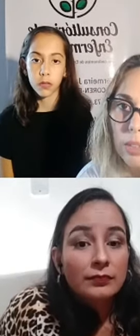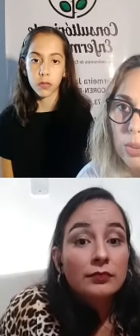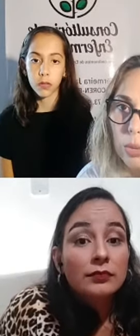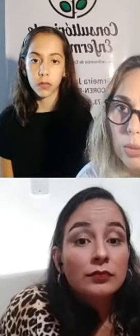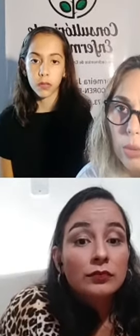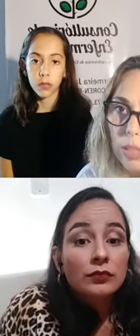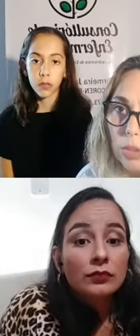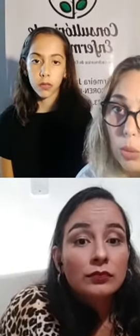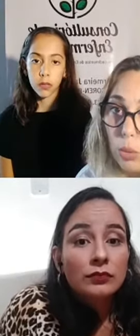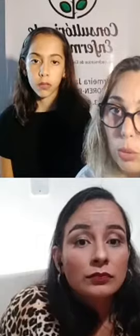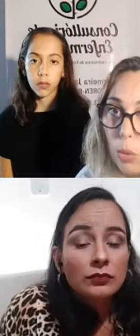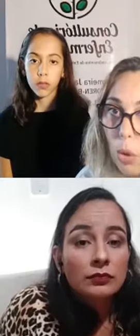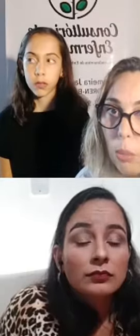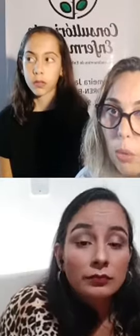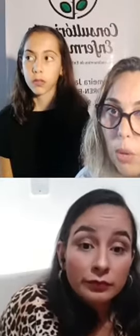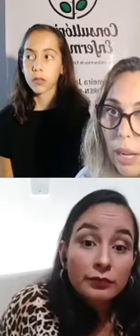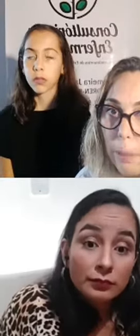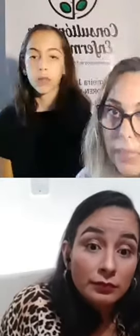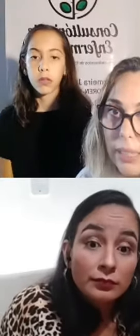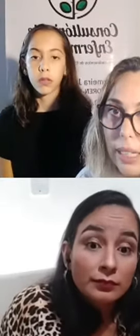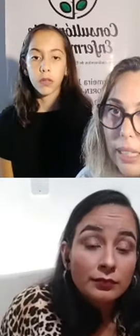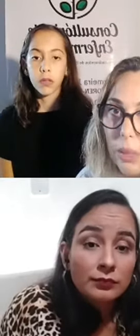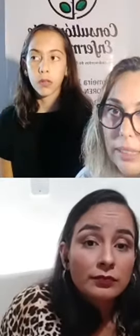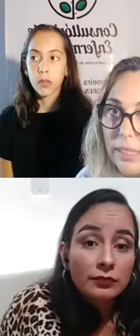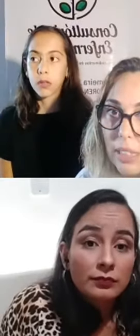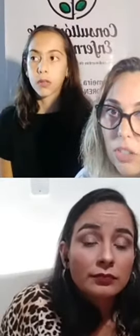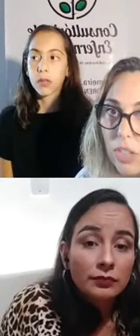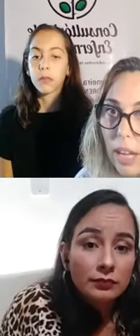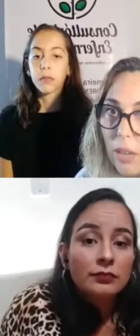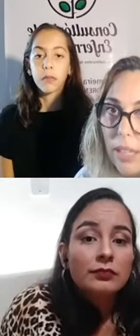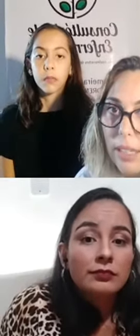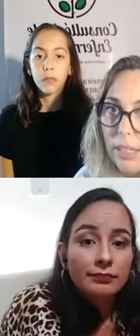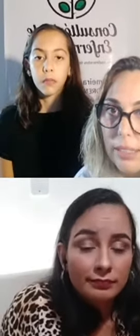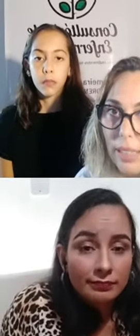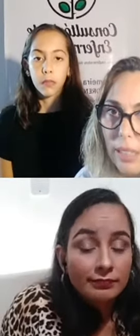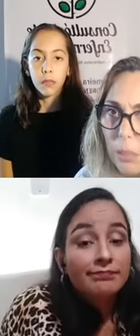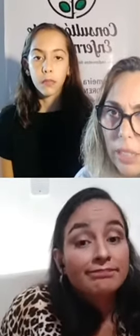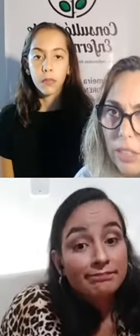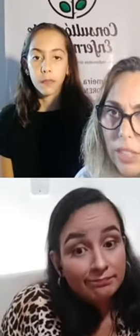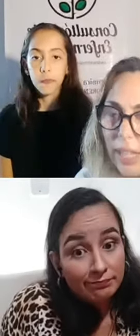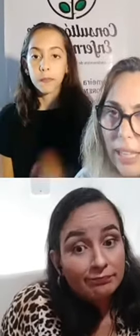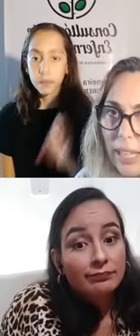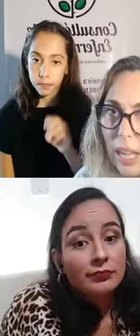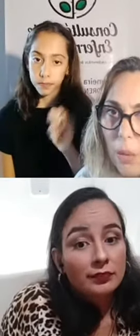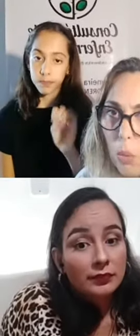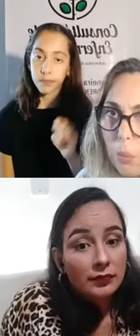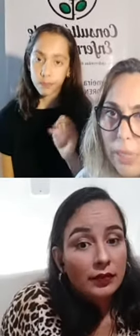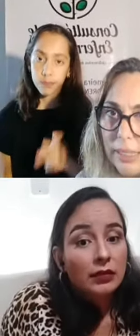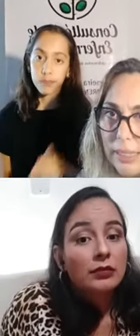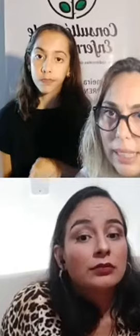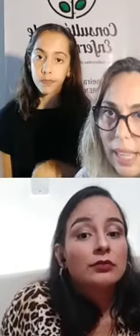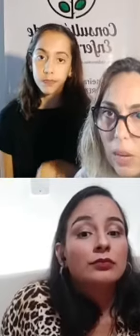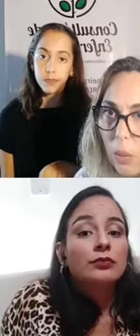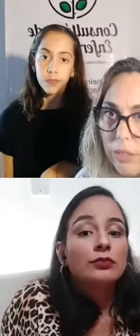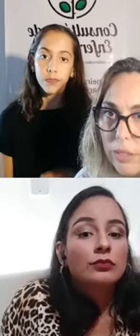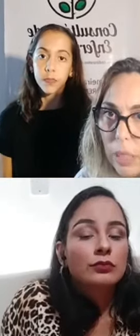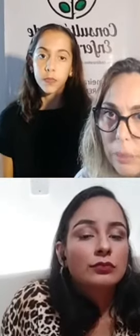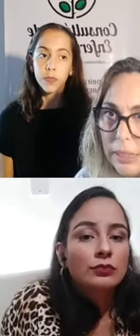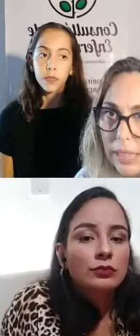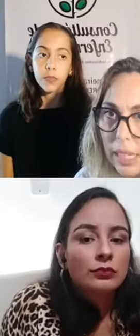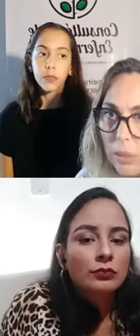o assunto como aprenderiam em sala de aula. Exatamente. O presencial